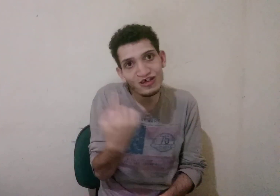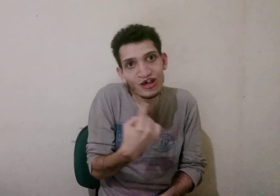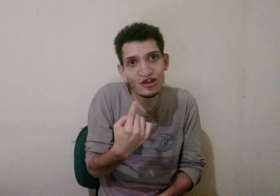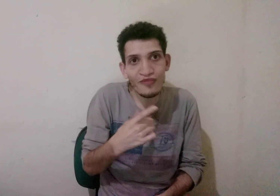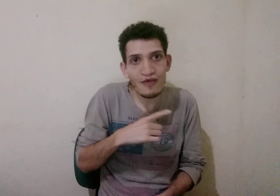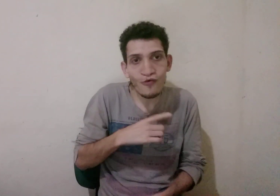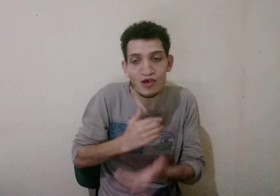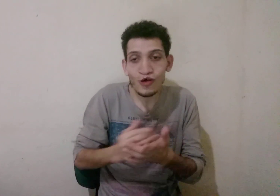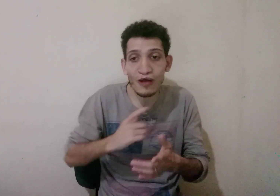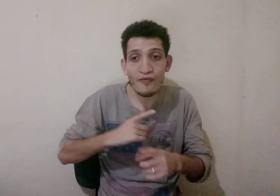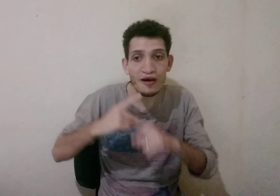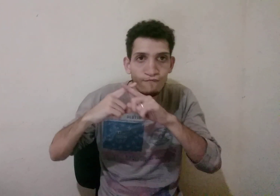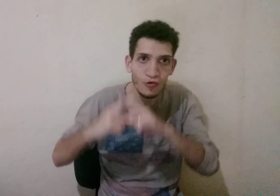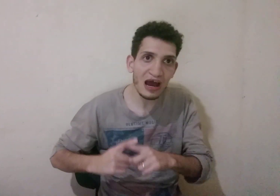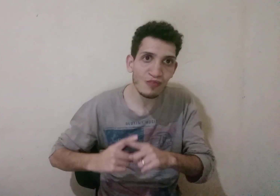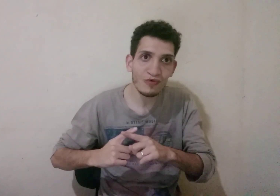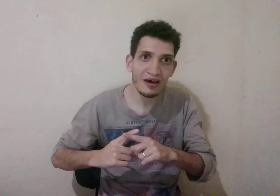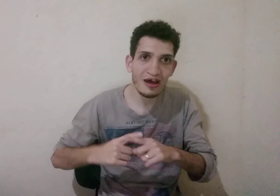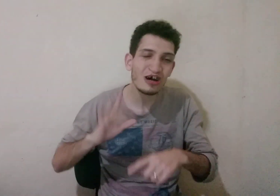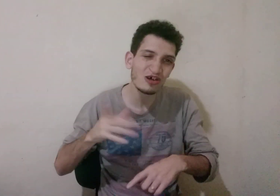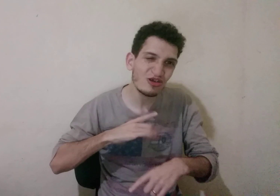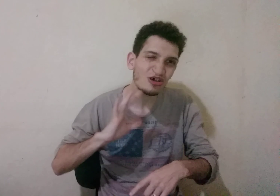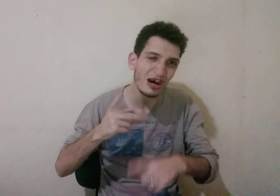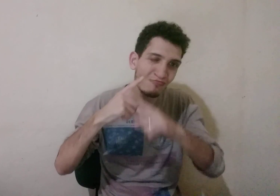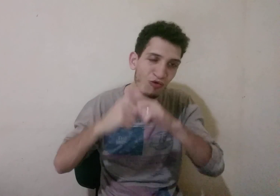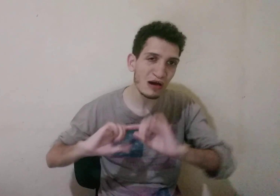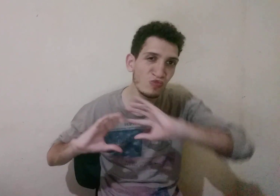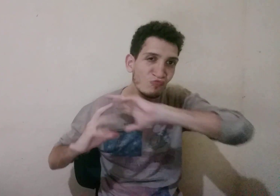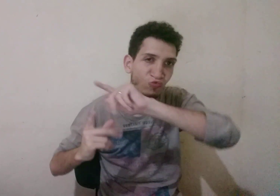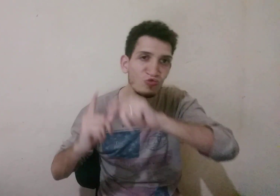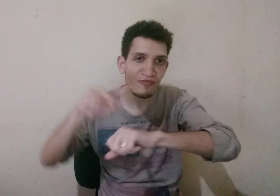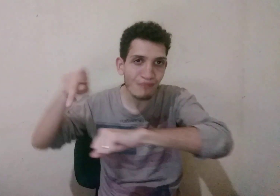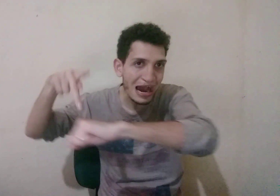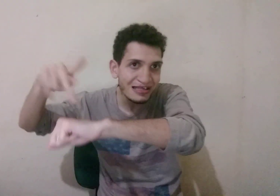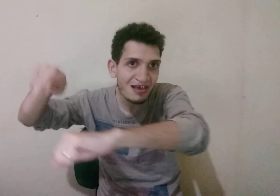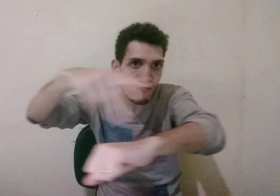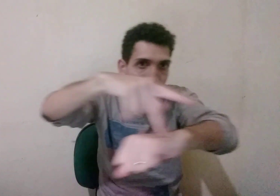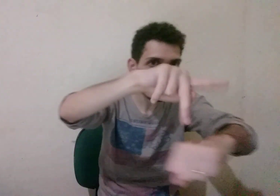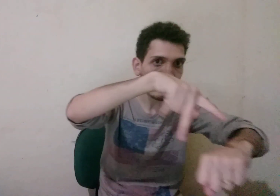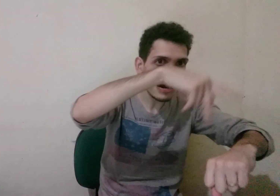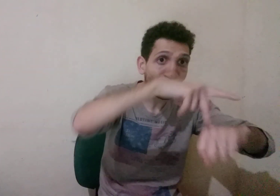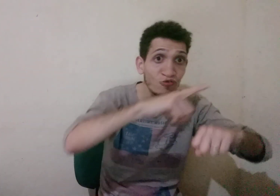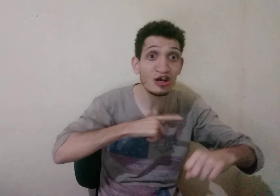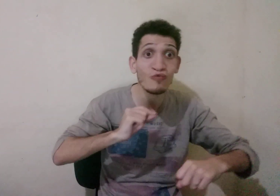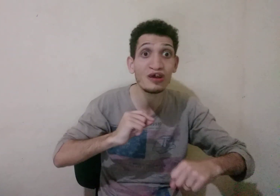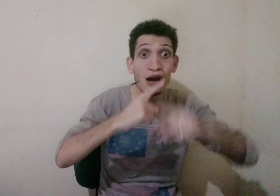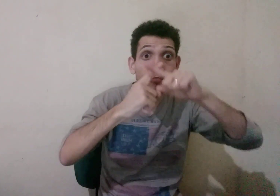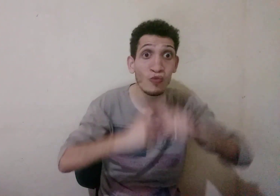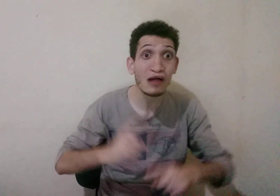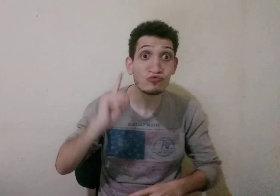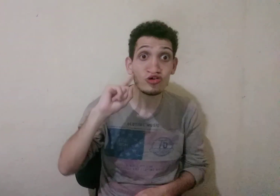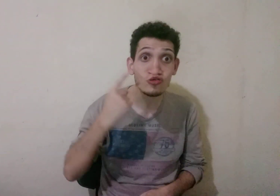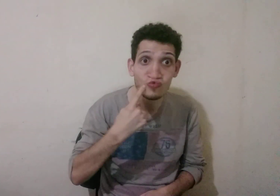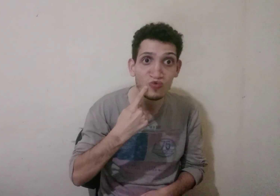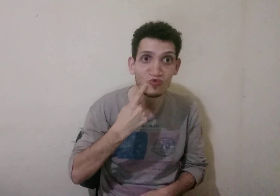a gente teve o esporte campeonato, já que o campeonato do mundo, e país, país, país, então tinha o quê? campeonato de surdo.